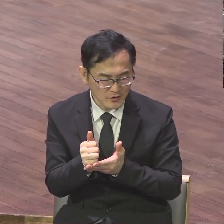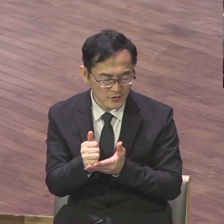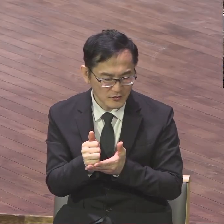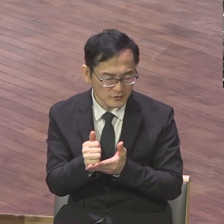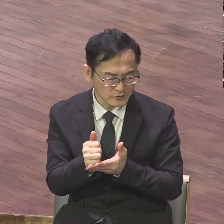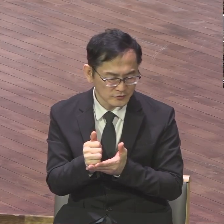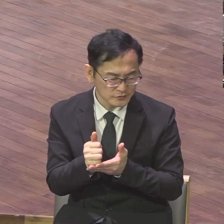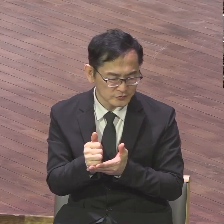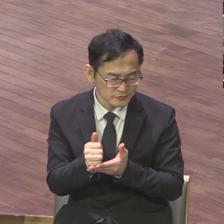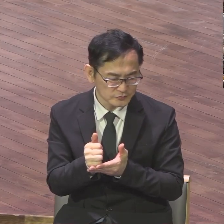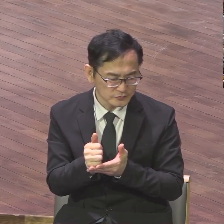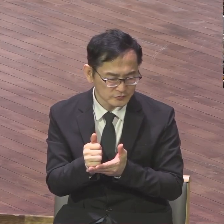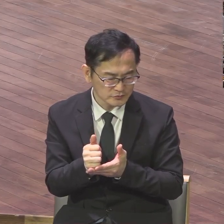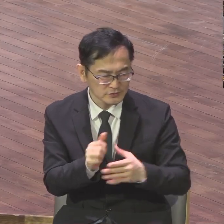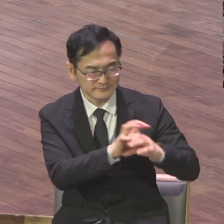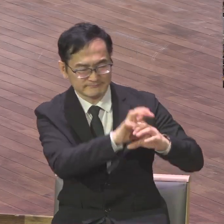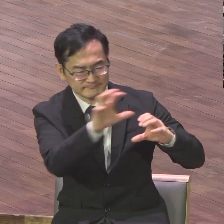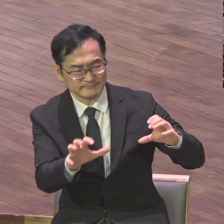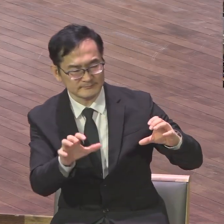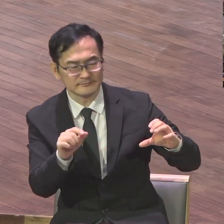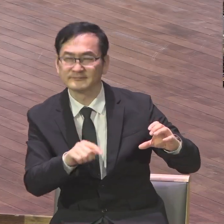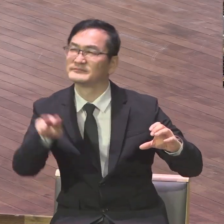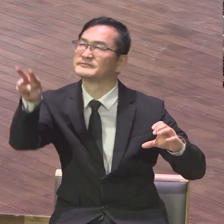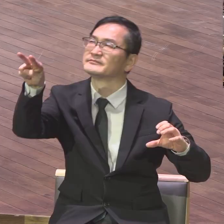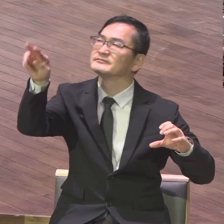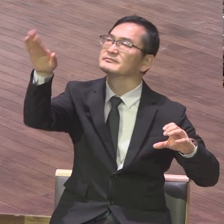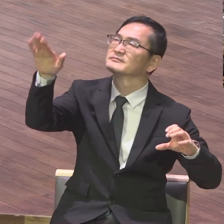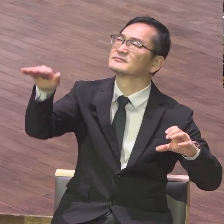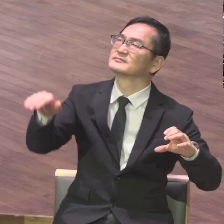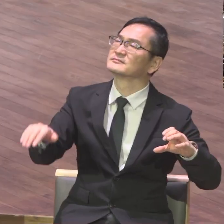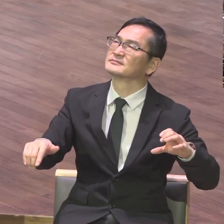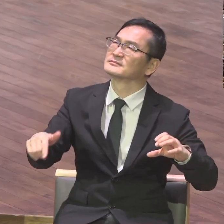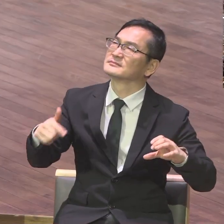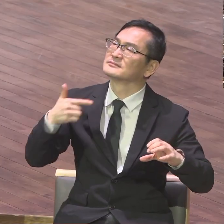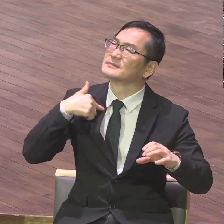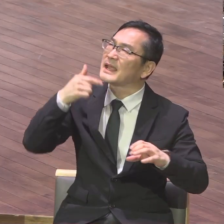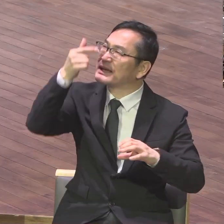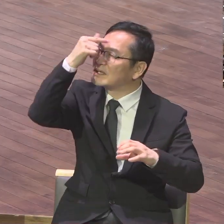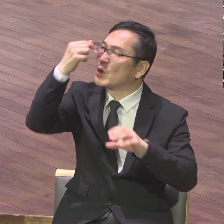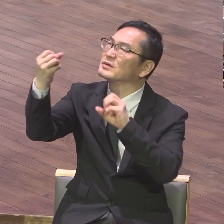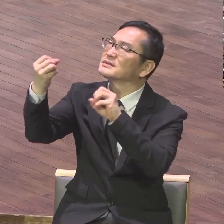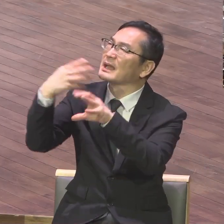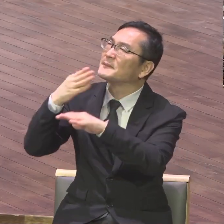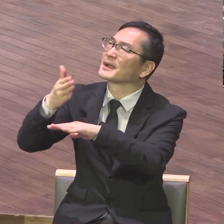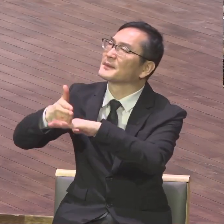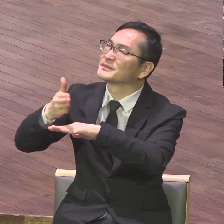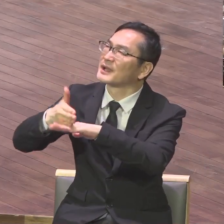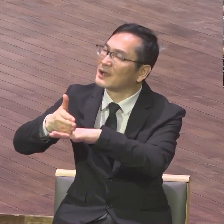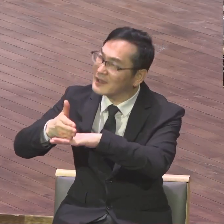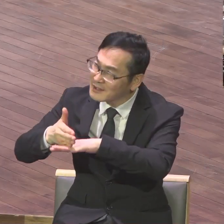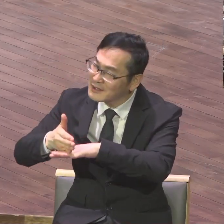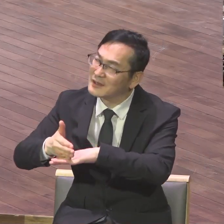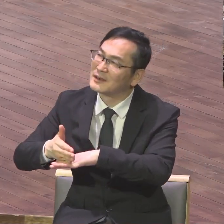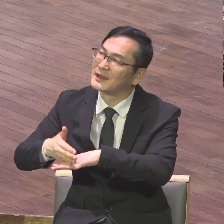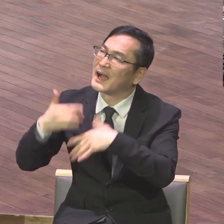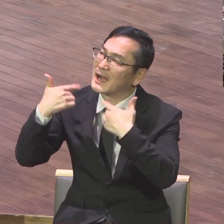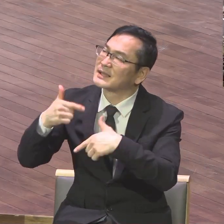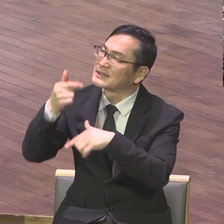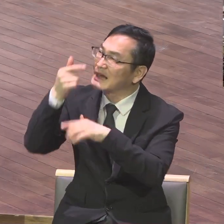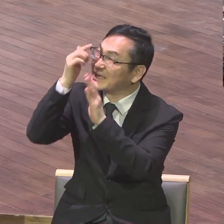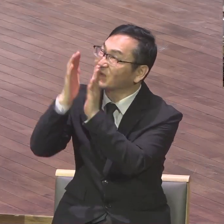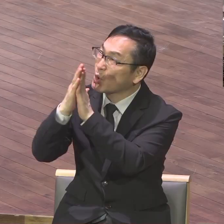우러러 보시고 이르시되 아버지여 내 말을 들으신 것을 감사하나이다. 항상 내 말을 들으신 줄을